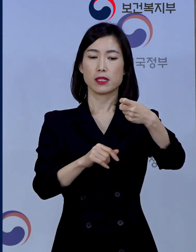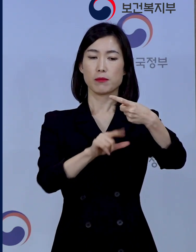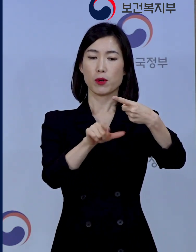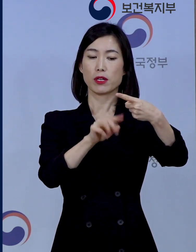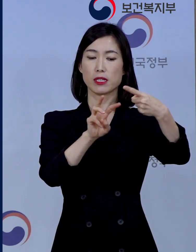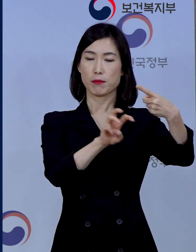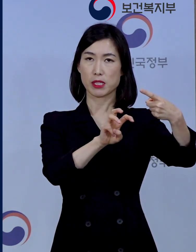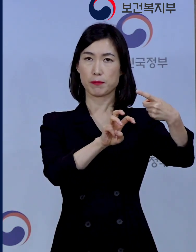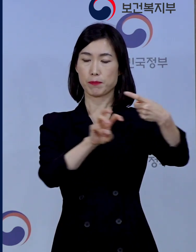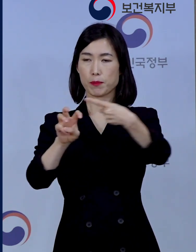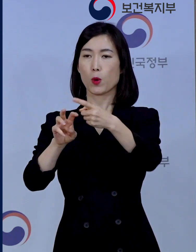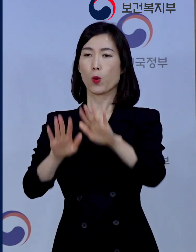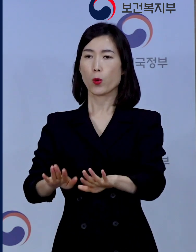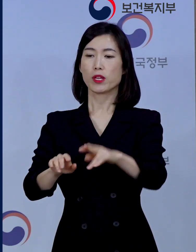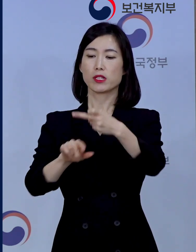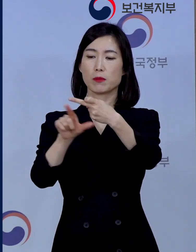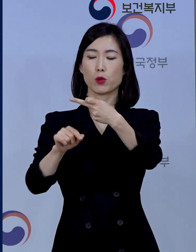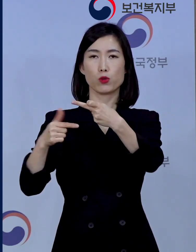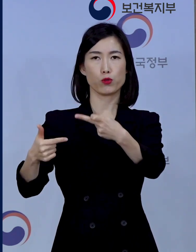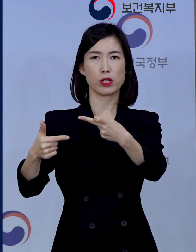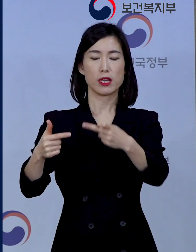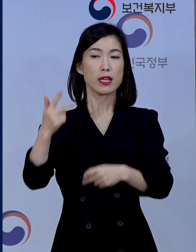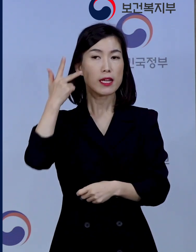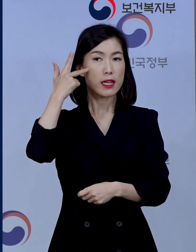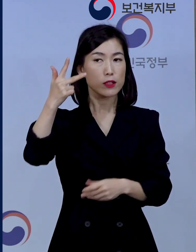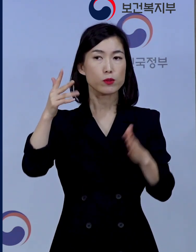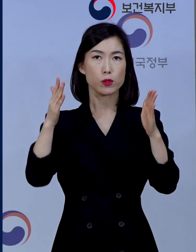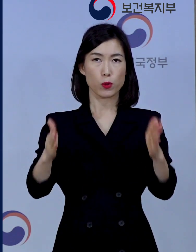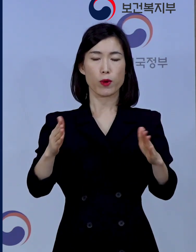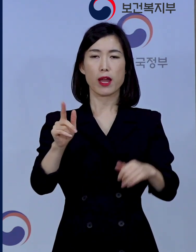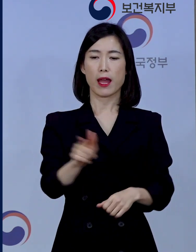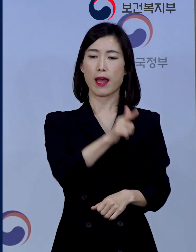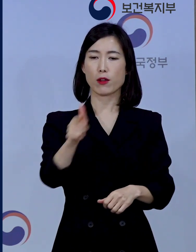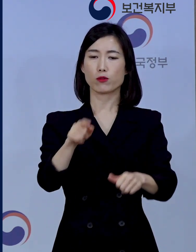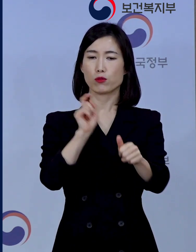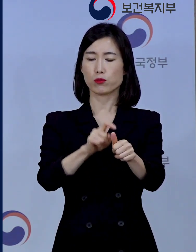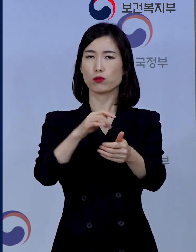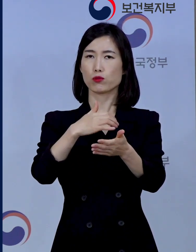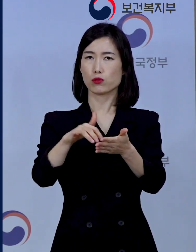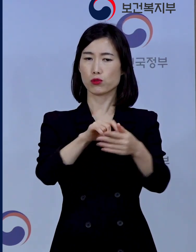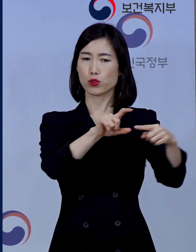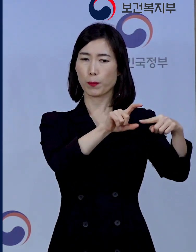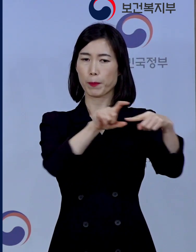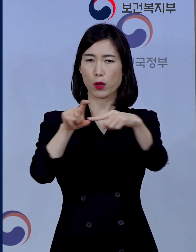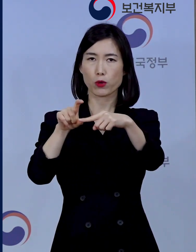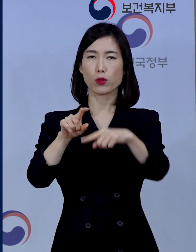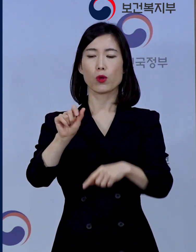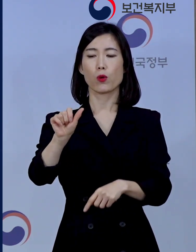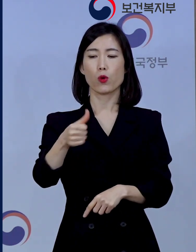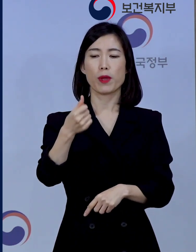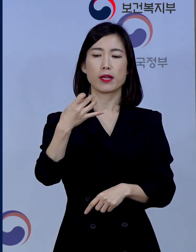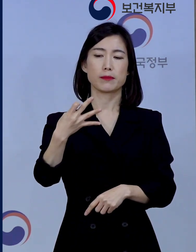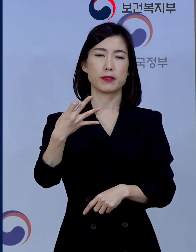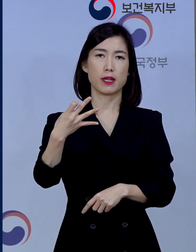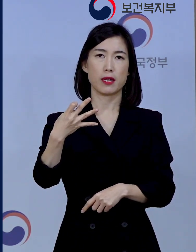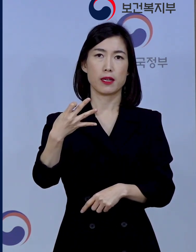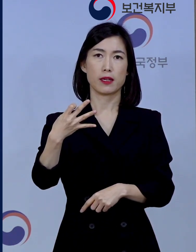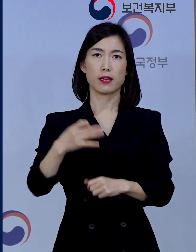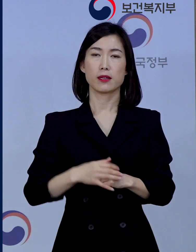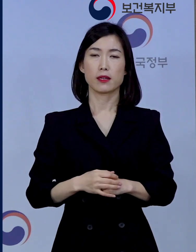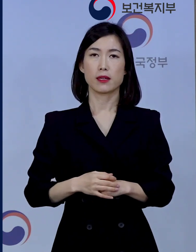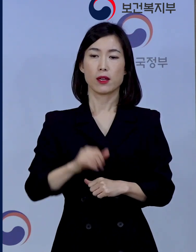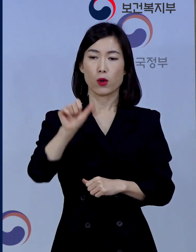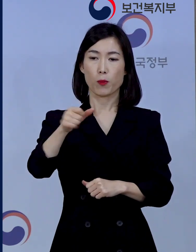11월 30일부터 오늘 12월 6일까지 한 주간의 하루 평균 국내 환자는